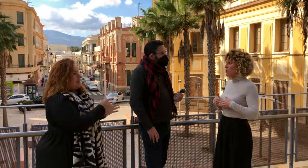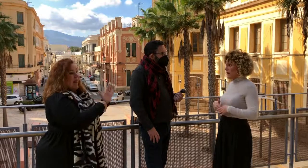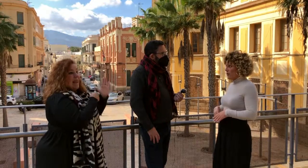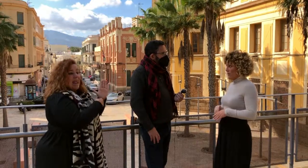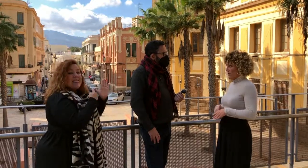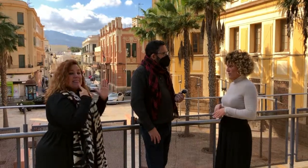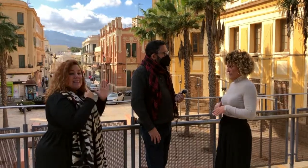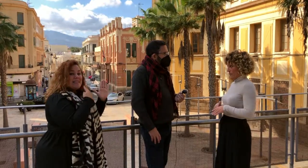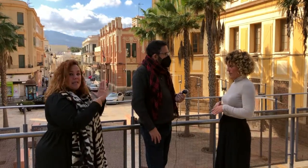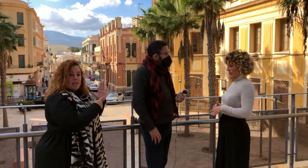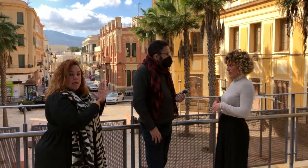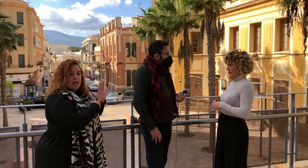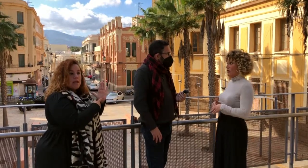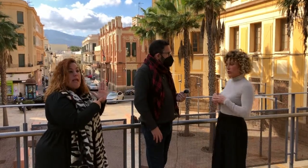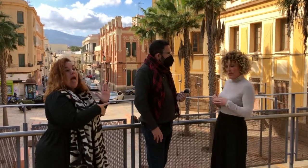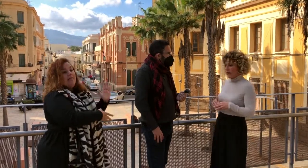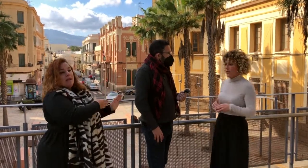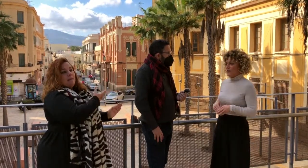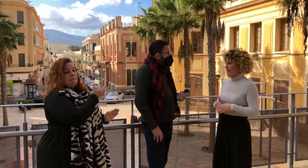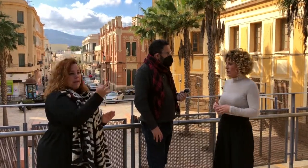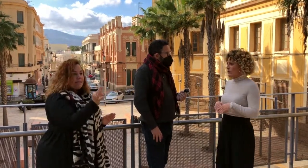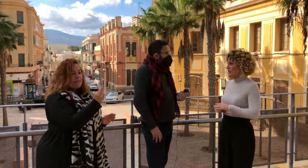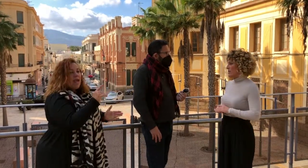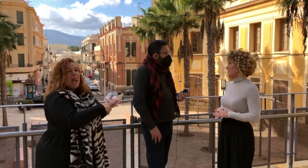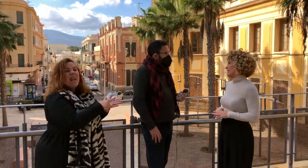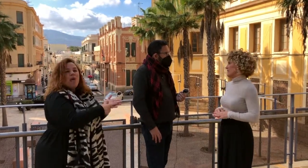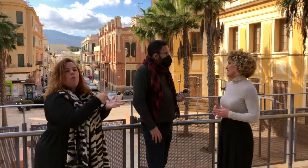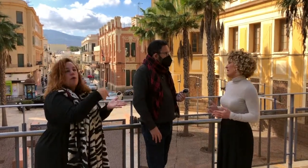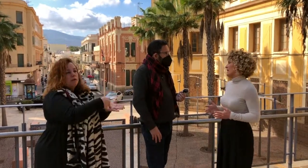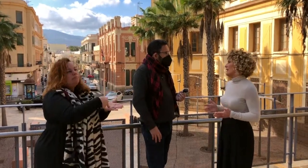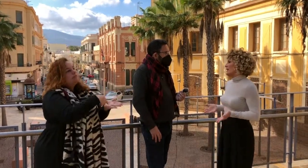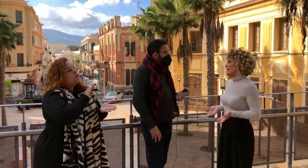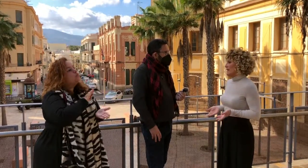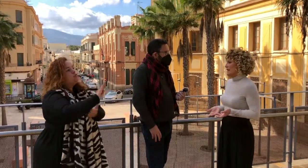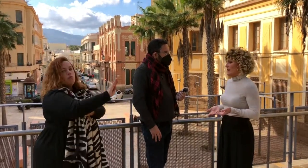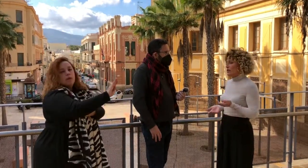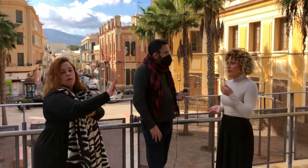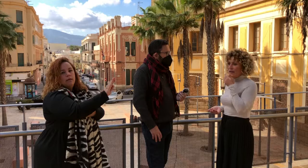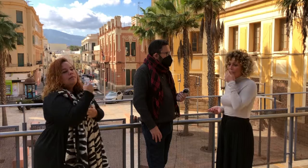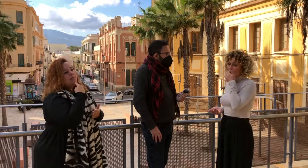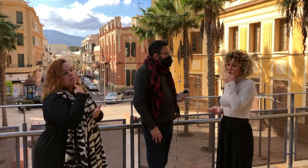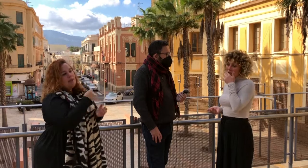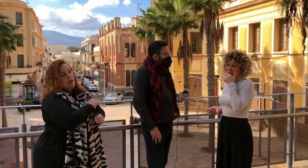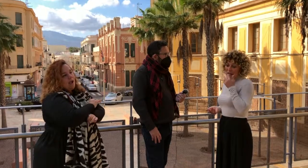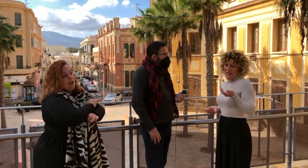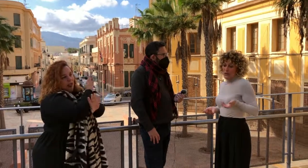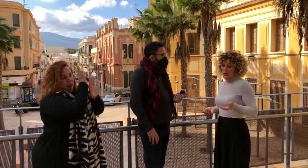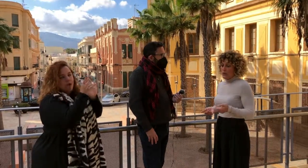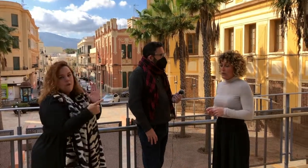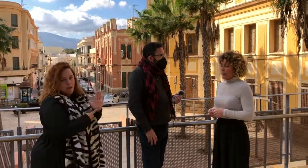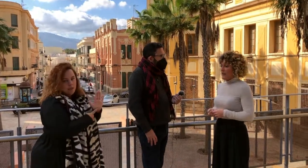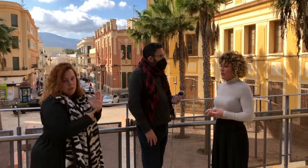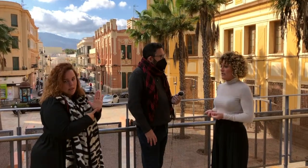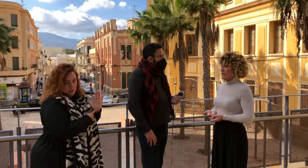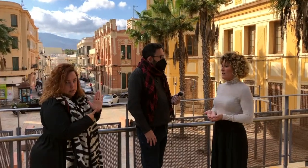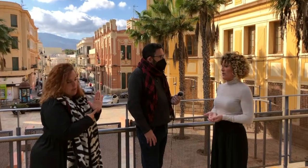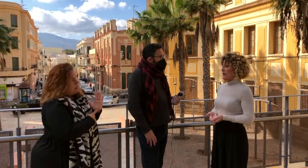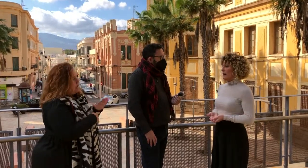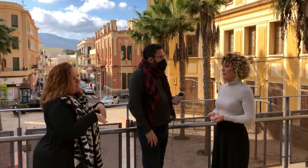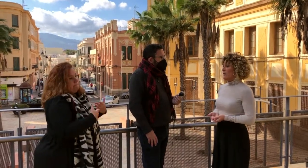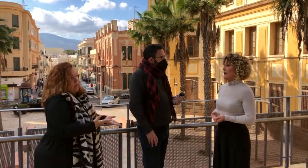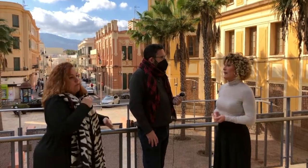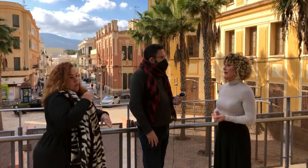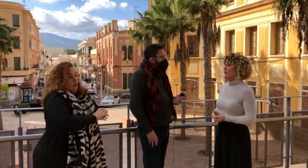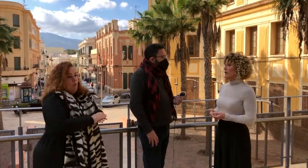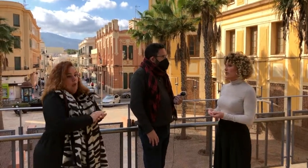en su lengua. ¿Sí? En su lengua, eso lo dice perfectamente la ley. Entonces es algo que no se está llevando a